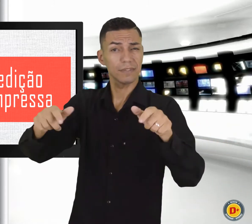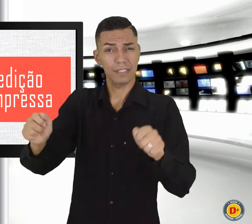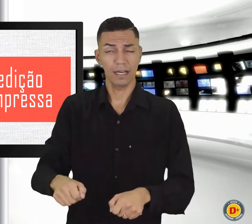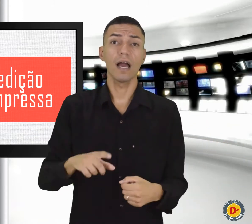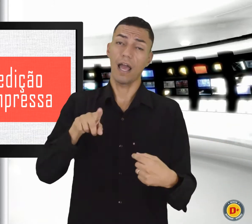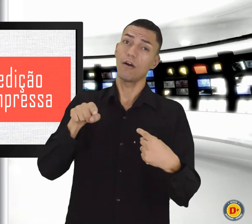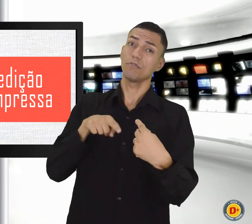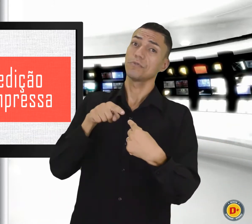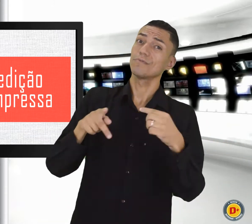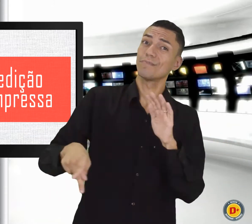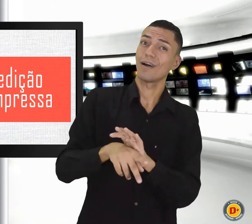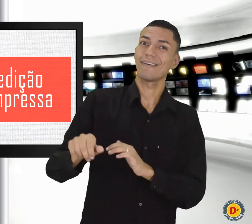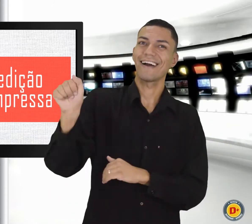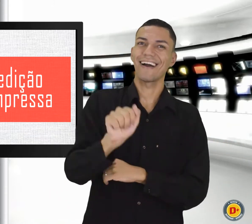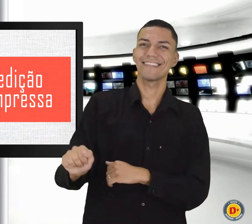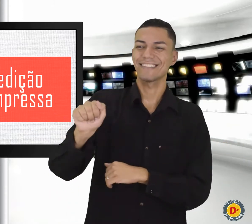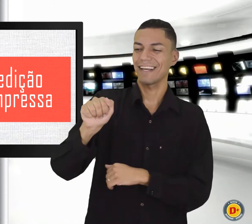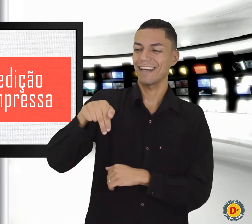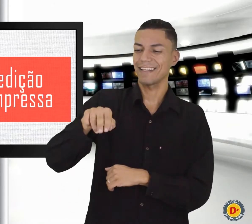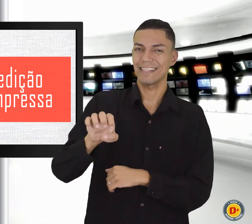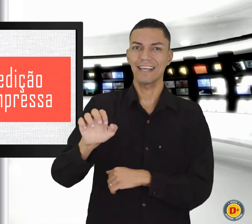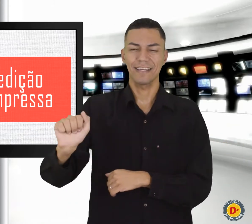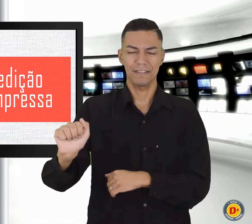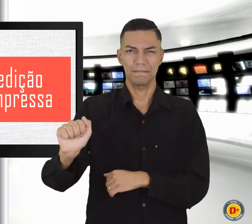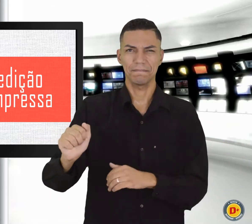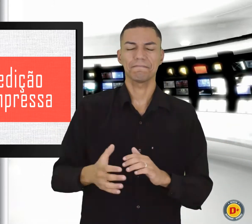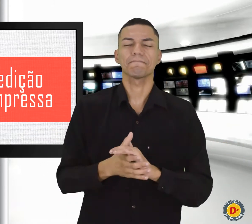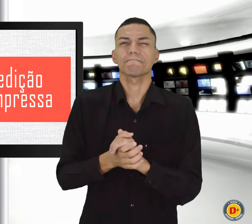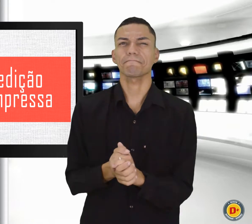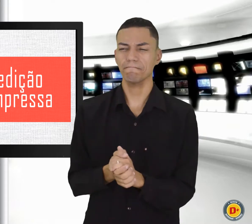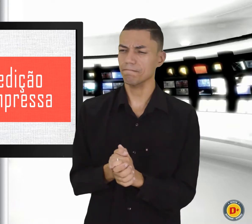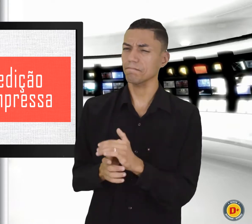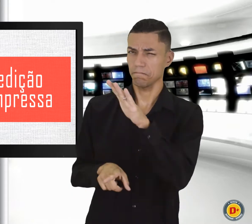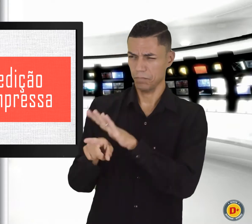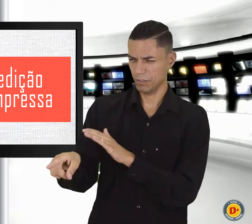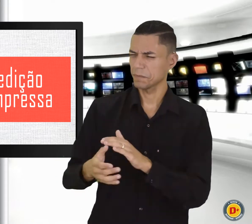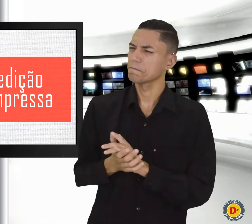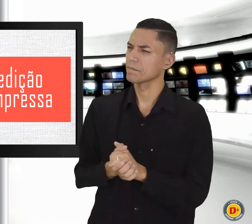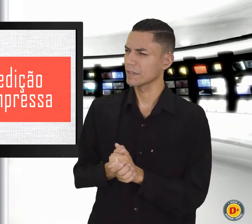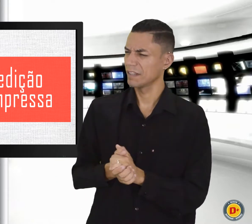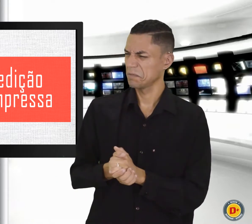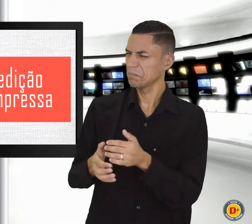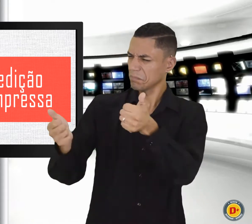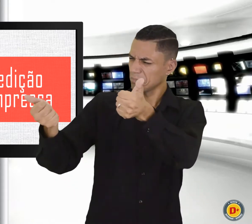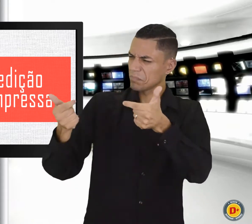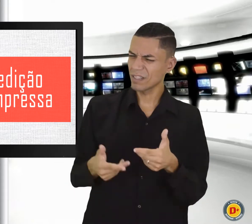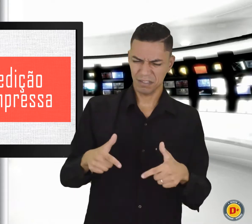pela ANEA, analisa. Pode explicar o que é emprego apoiado, quando